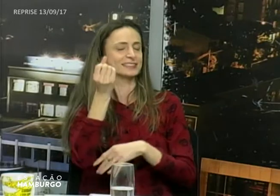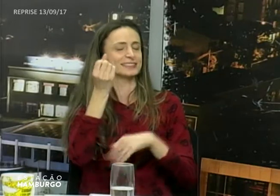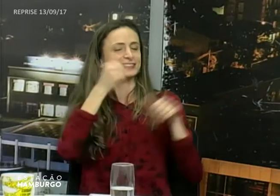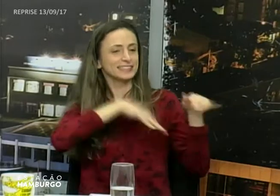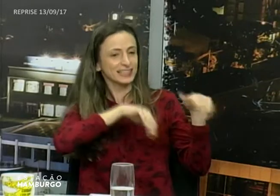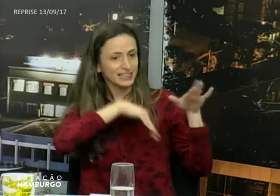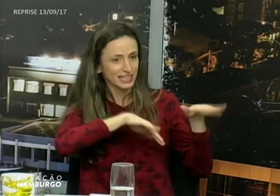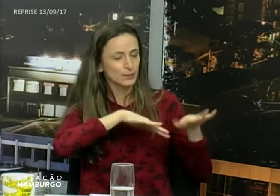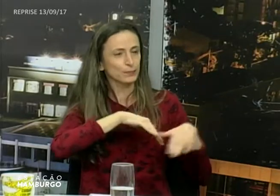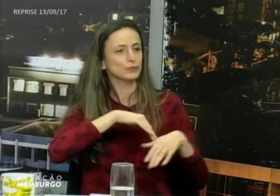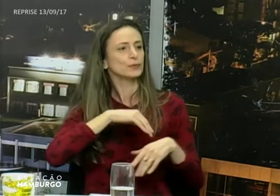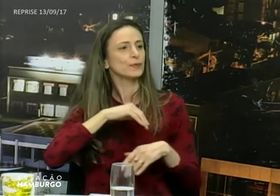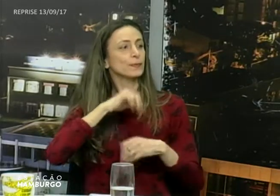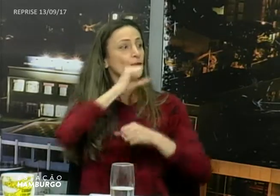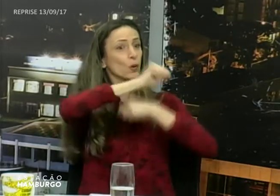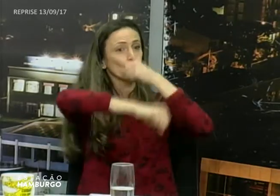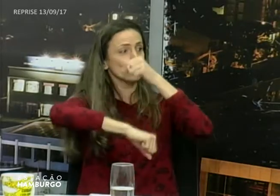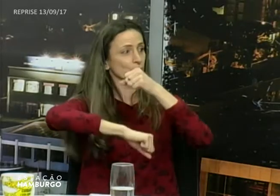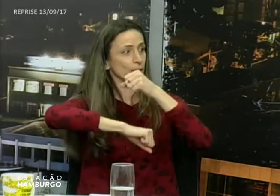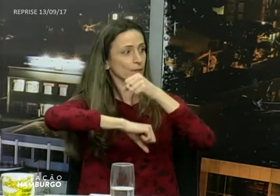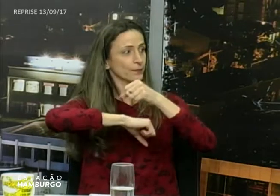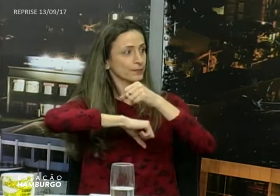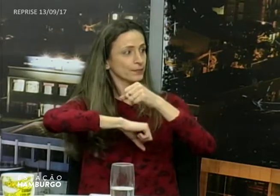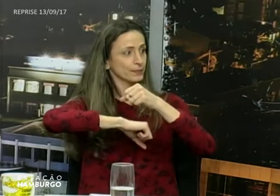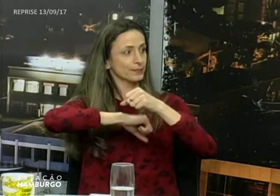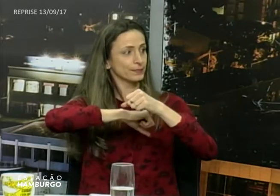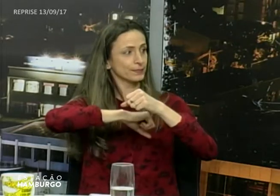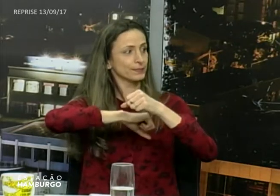de setembro, que é o Dia Nacional do Surdo.